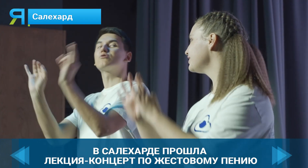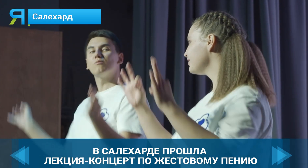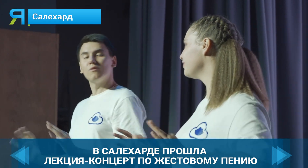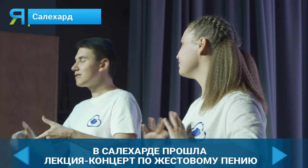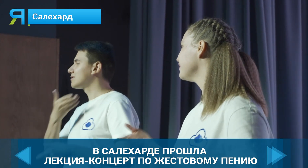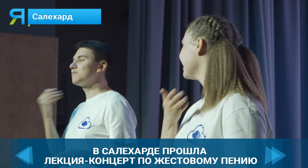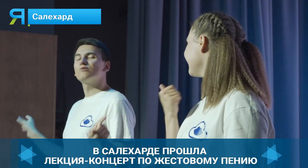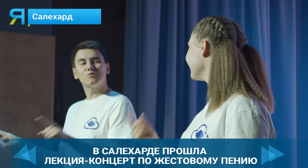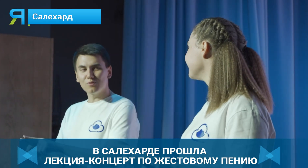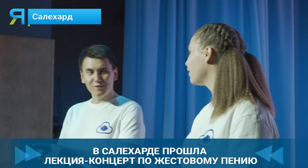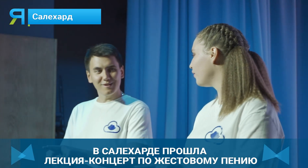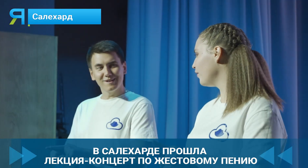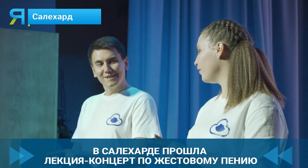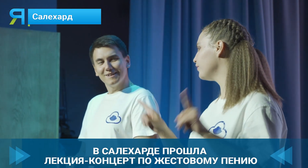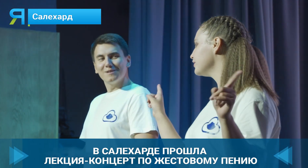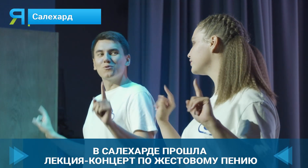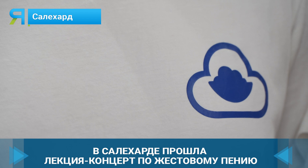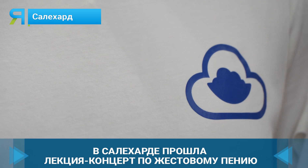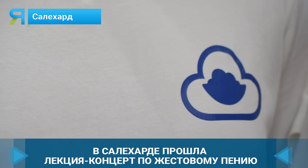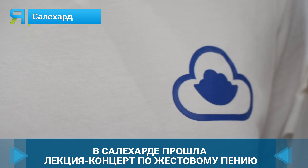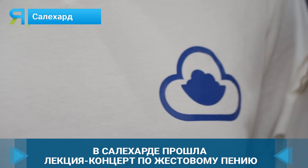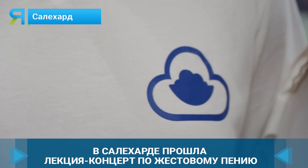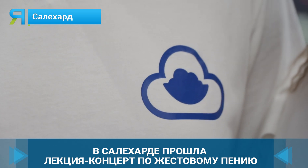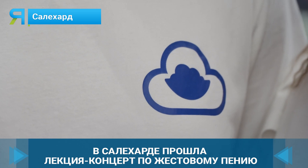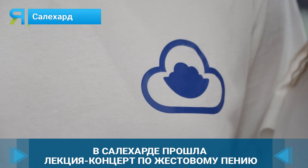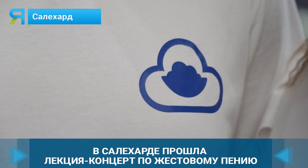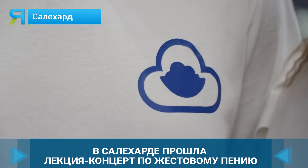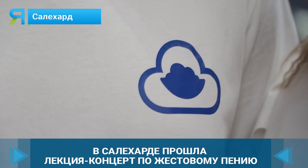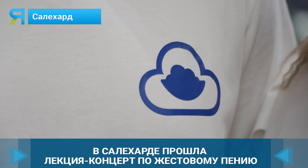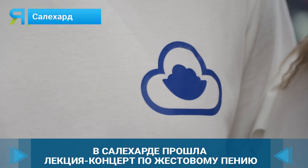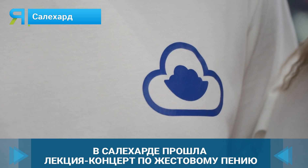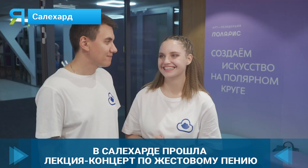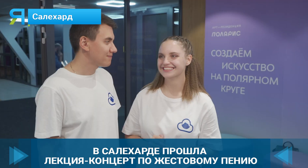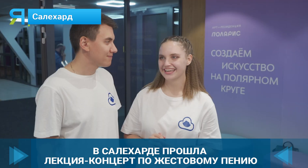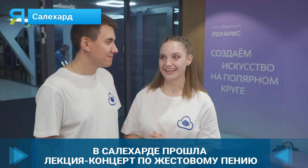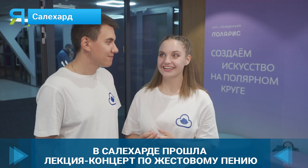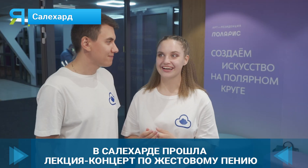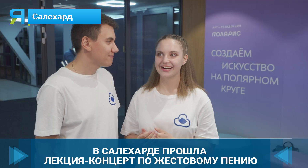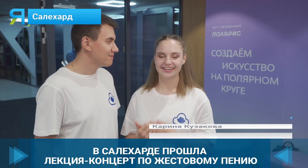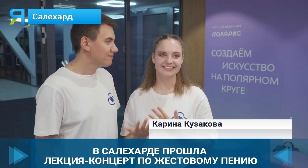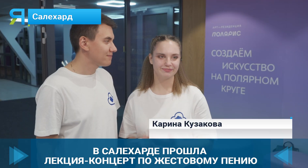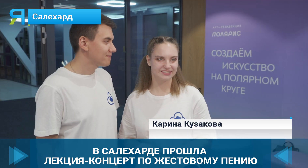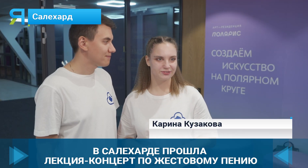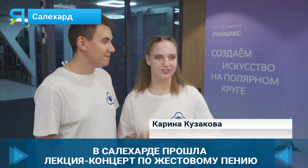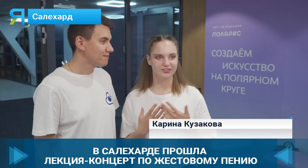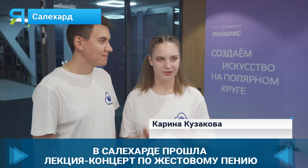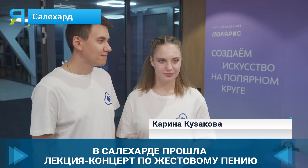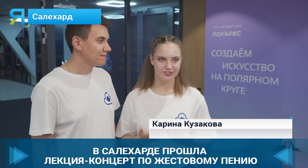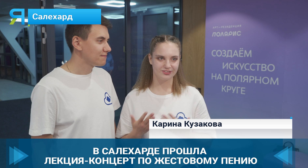познакомились на репетиции. И вот уже 2 года вместе. Такой необычный. И такая: как тебя зовут, что ты любишь,